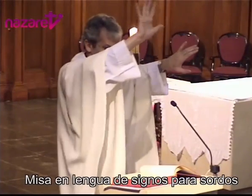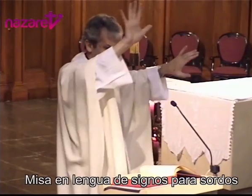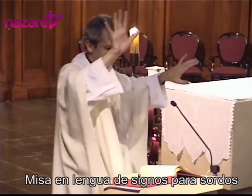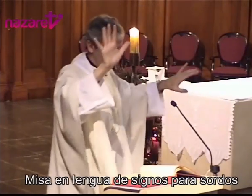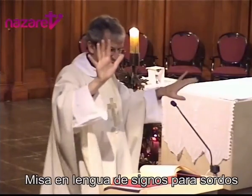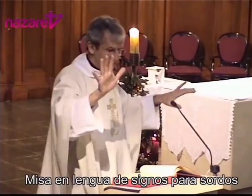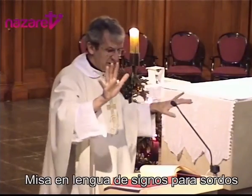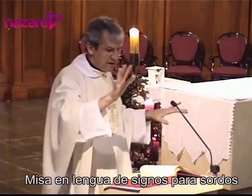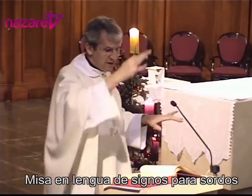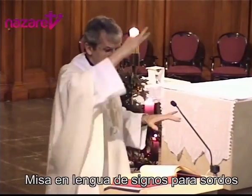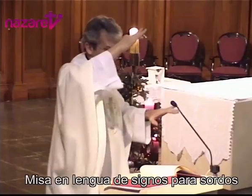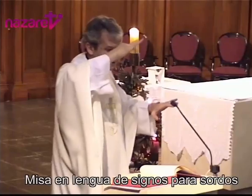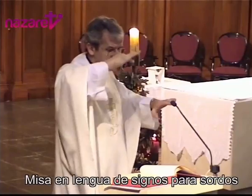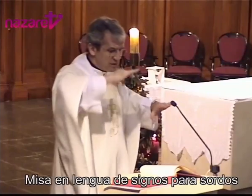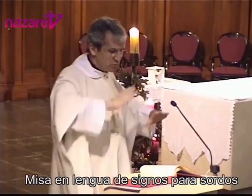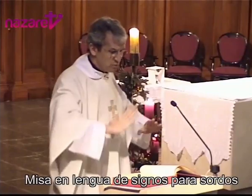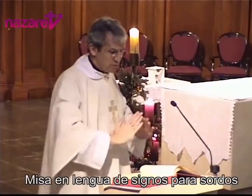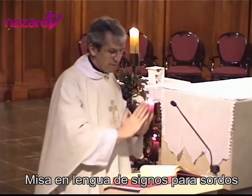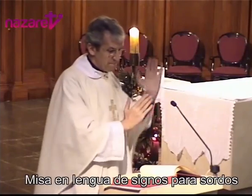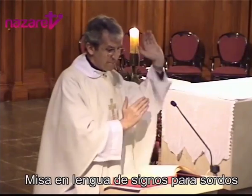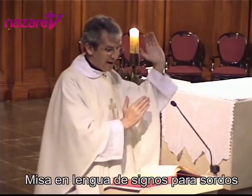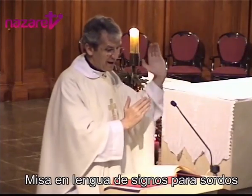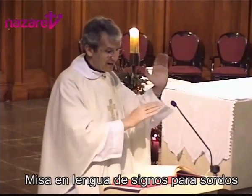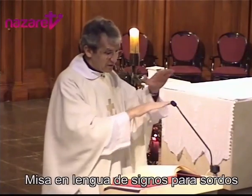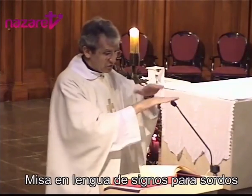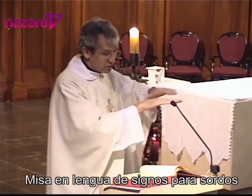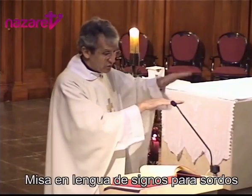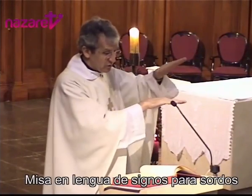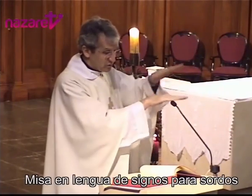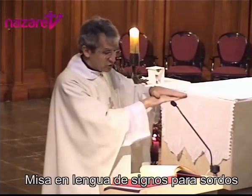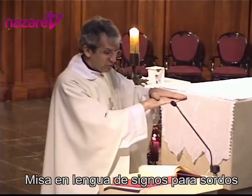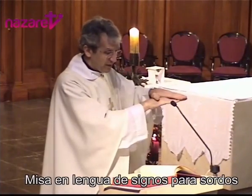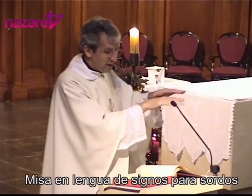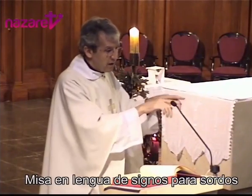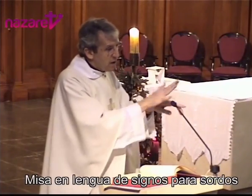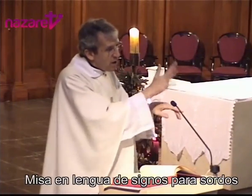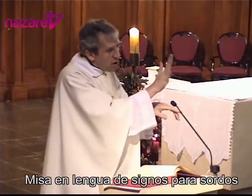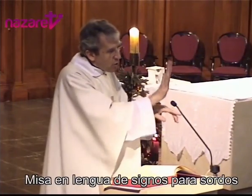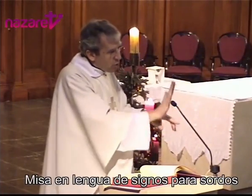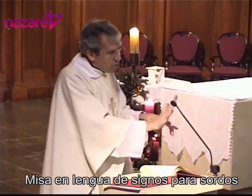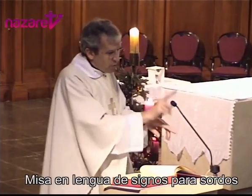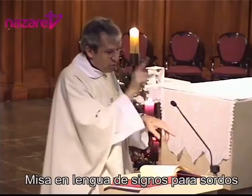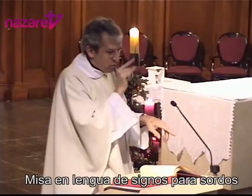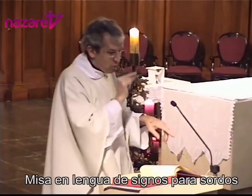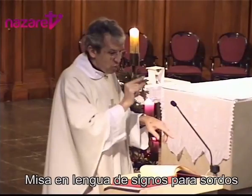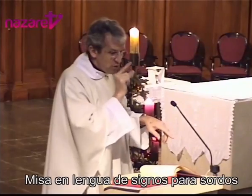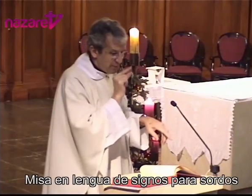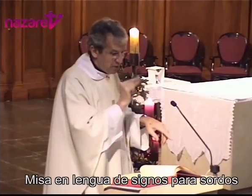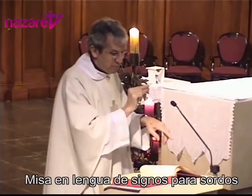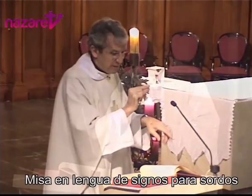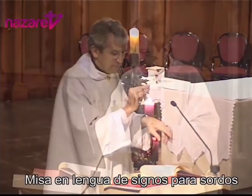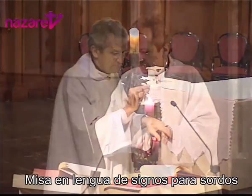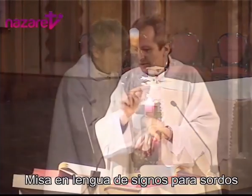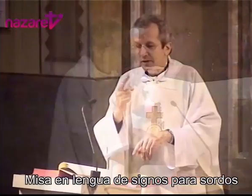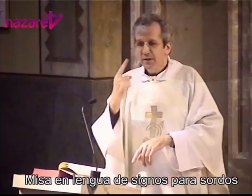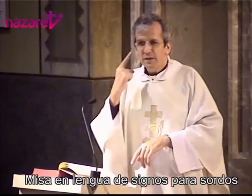el cielo y el Espíritu bajar sobre él como una